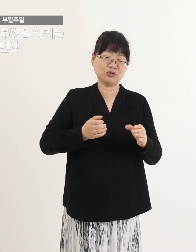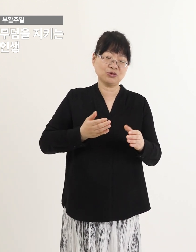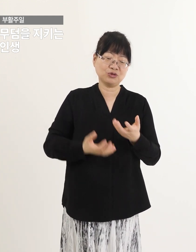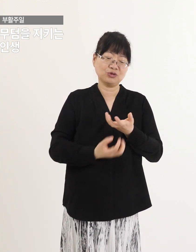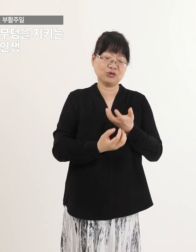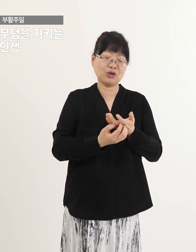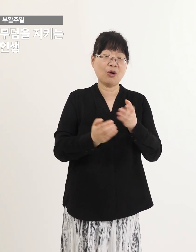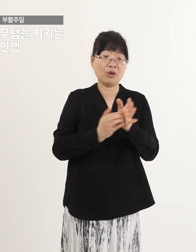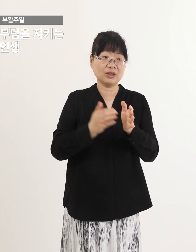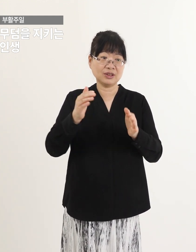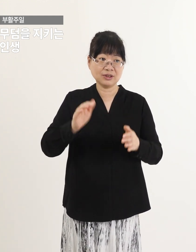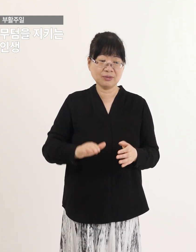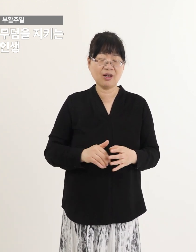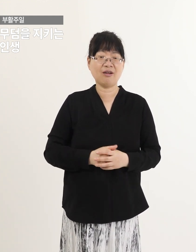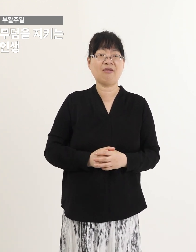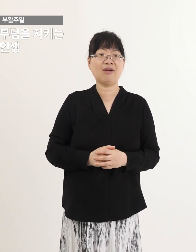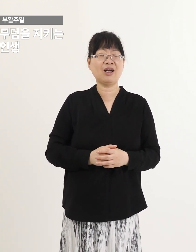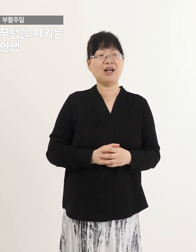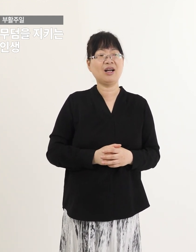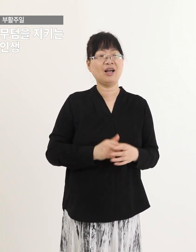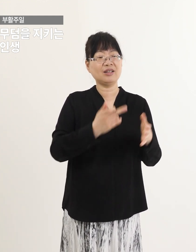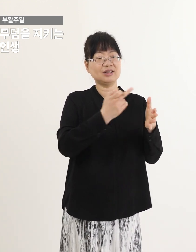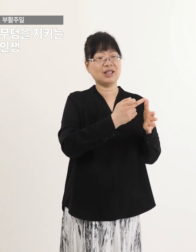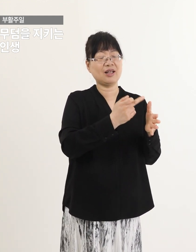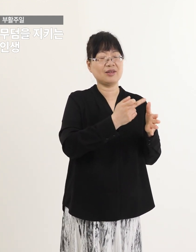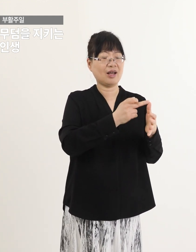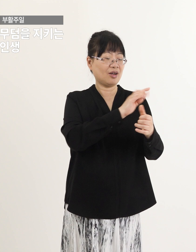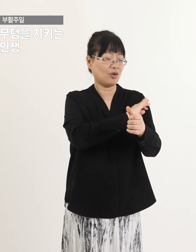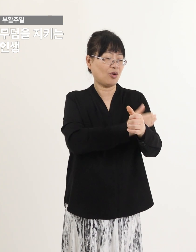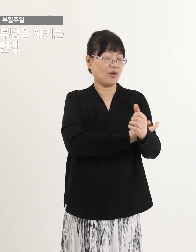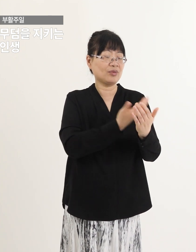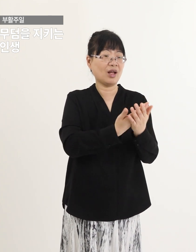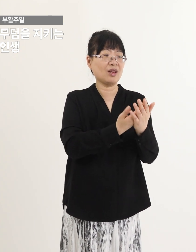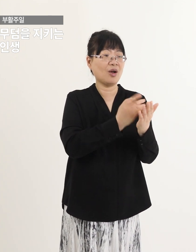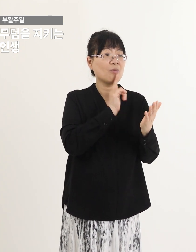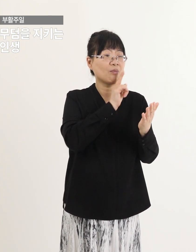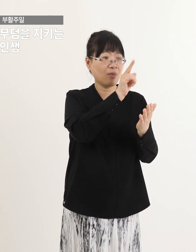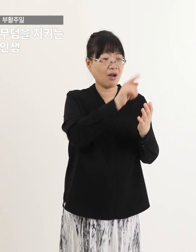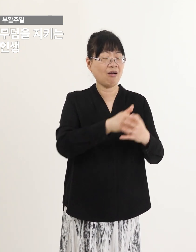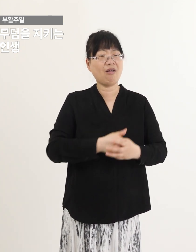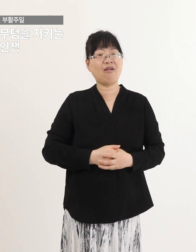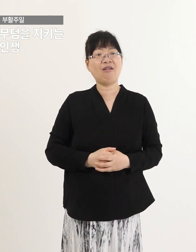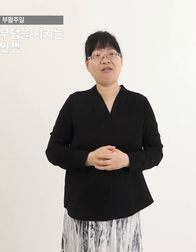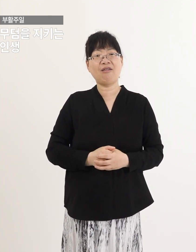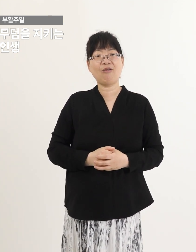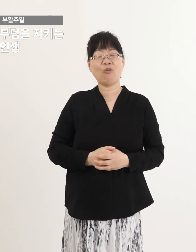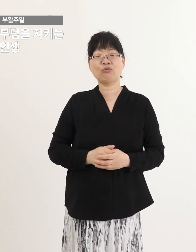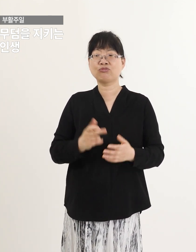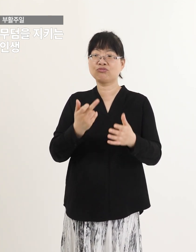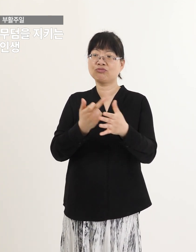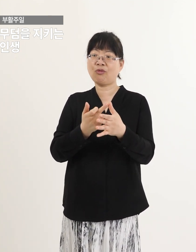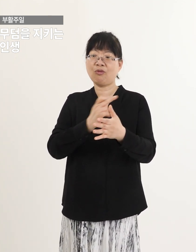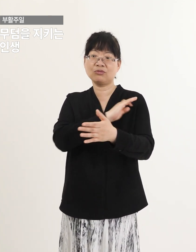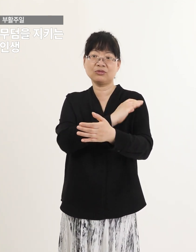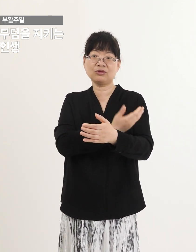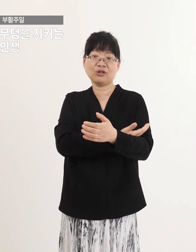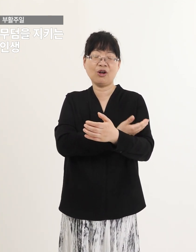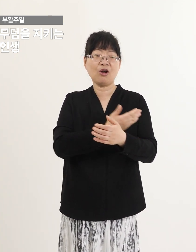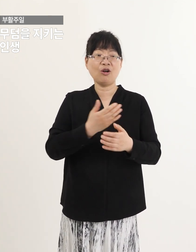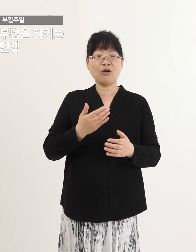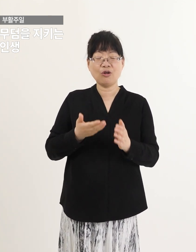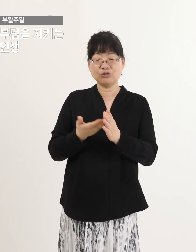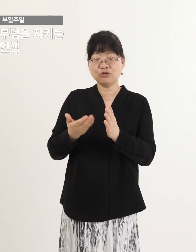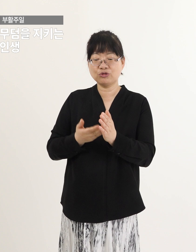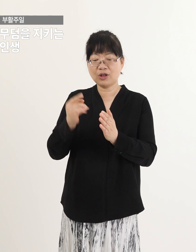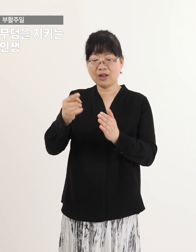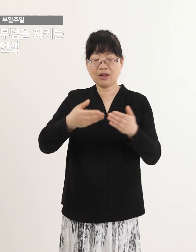근데 장자를 달라는 거예요. 그것도 아주 천재적인 발상이에요. 어떻게 장자를 죽 한 그릇에 거래할